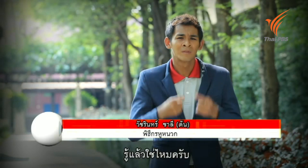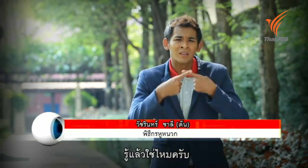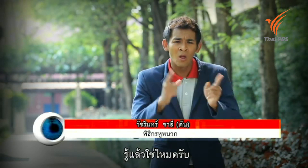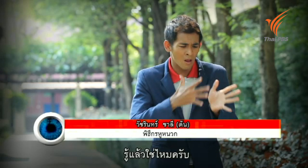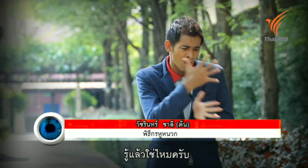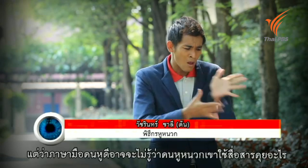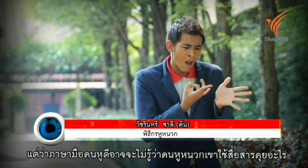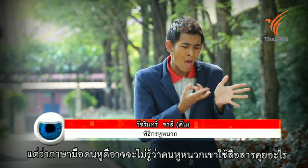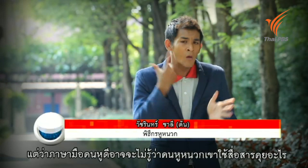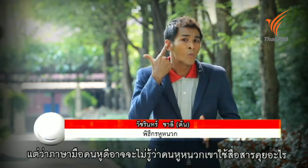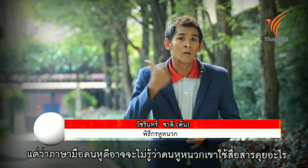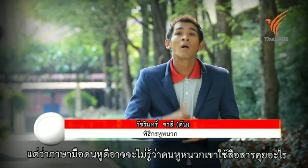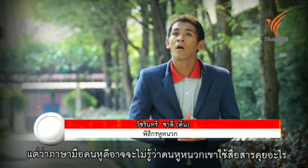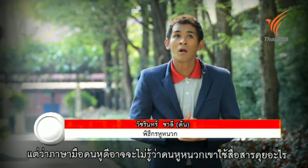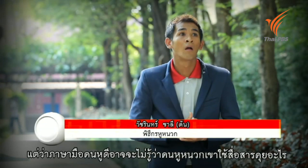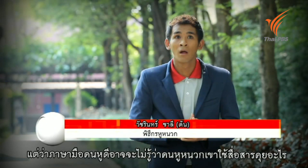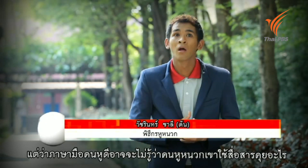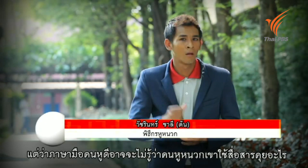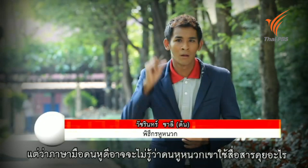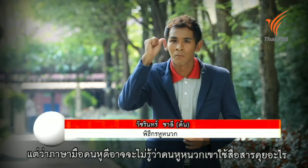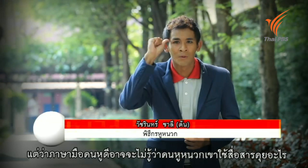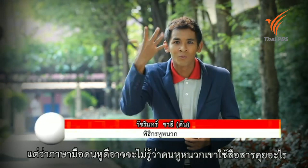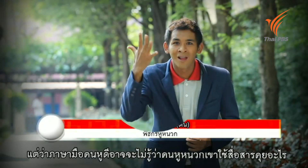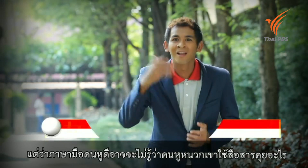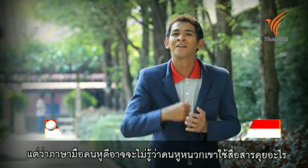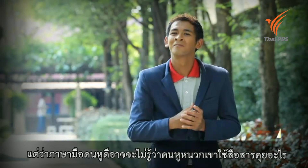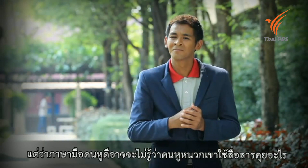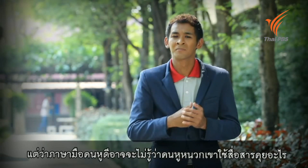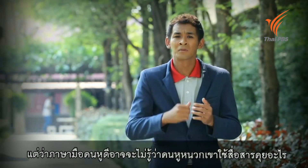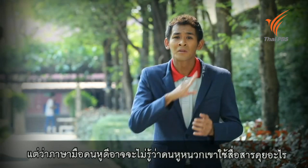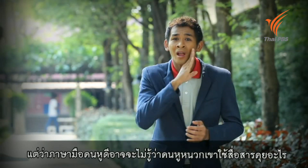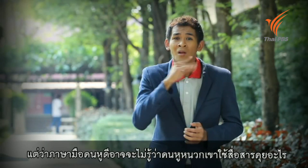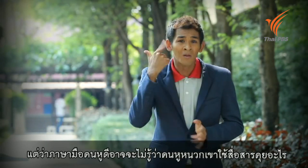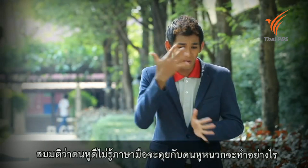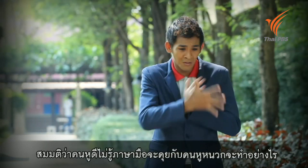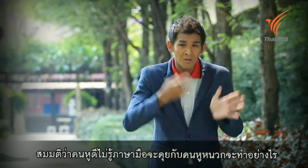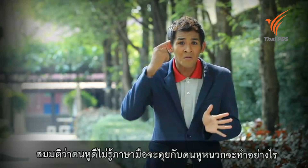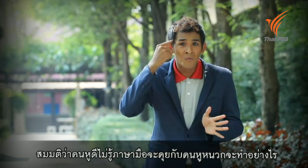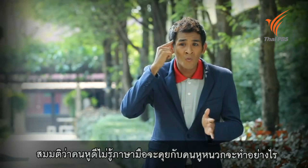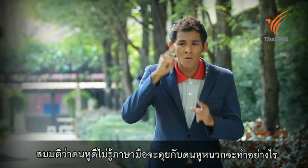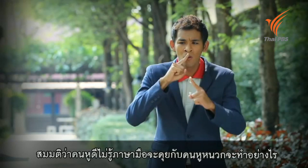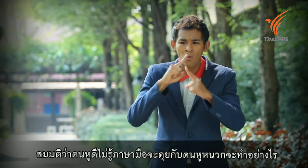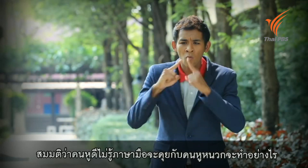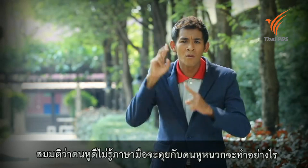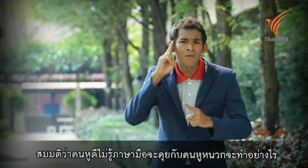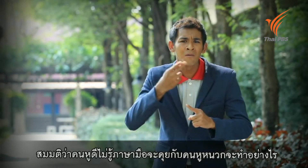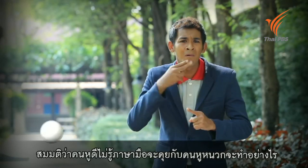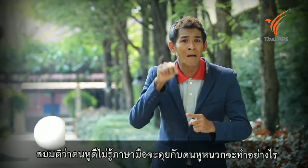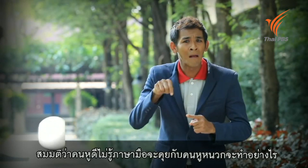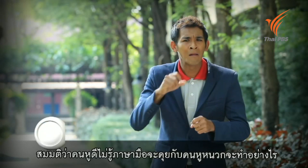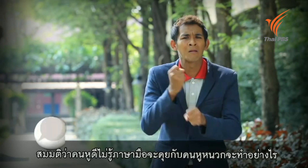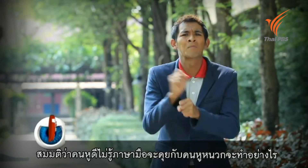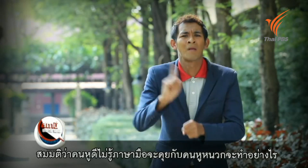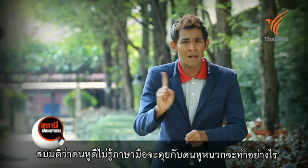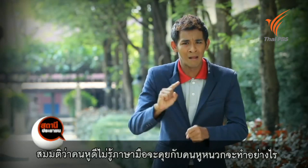ครับแต่ว่าภาษามือคนหูดีอาจจะไม่รู้ว่าคนหูหนวกเขาใช้สื่อสารคุยอะไรสมมุติว่าคนหูดีไม่รู้ภาษามือ